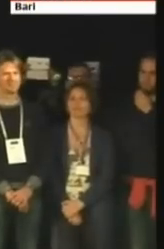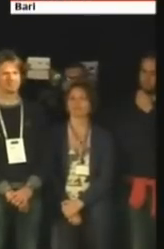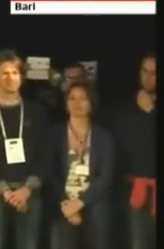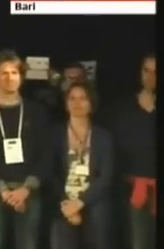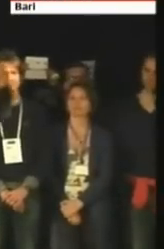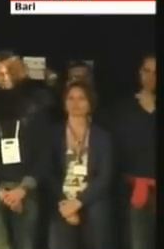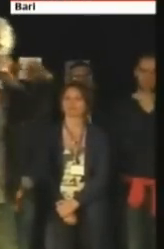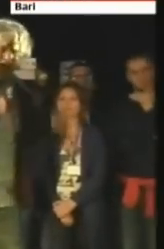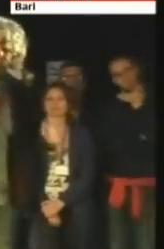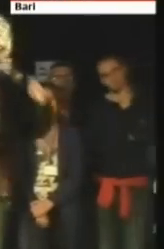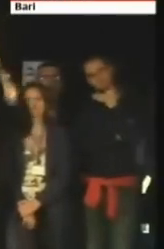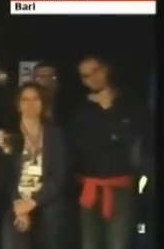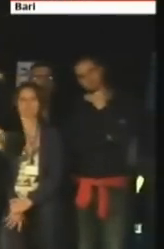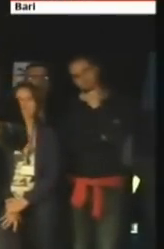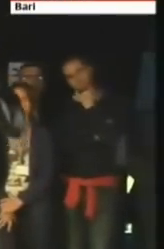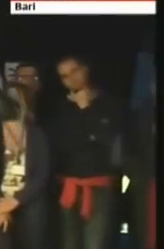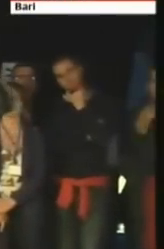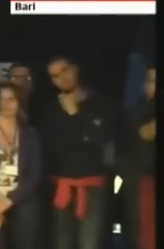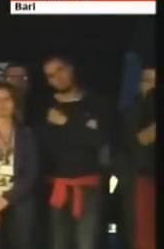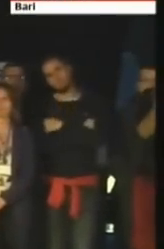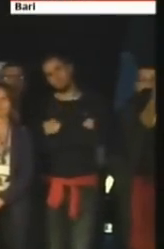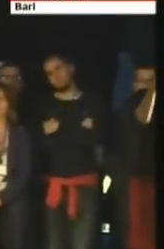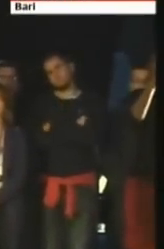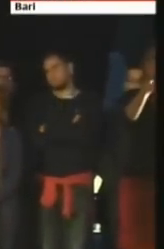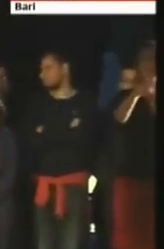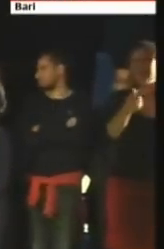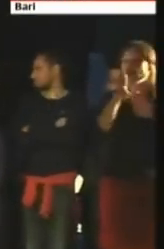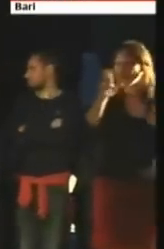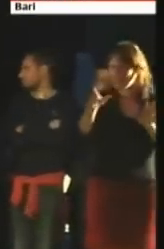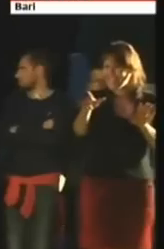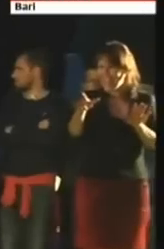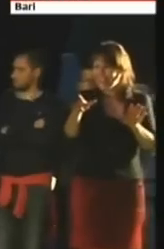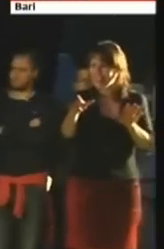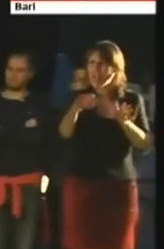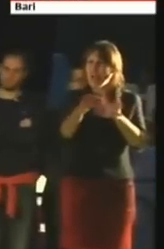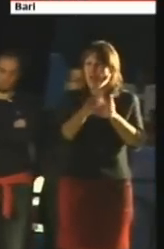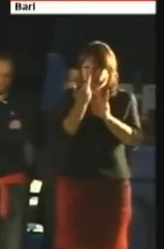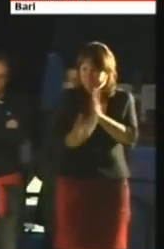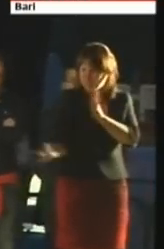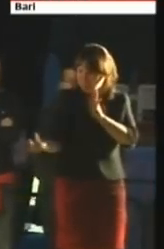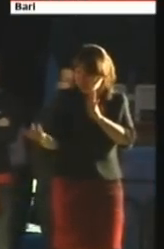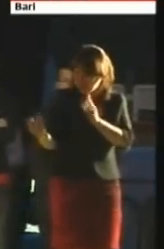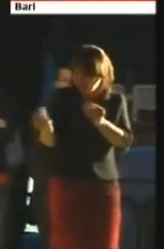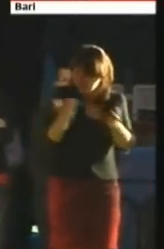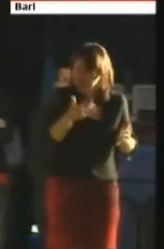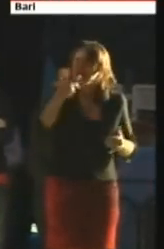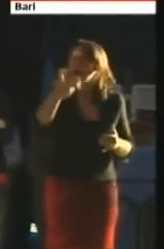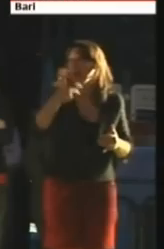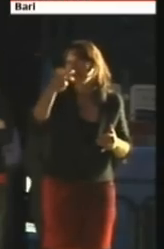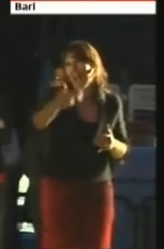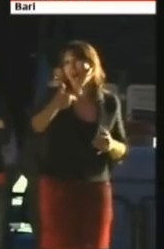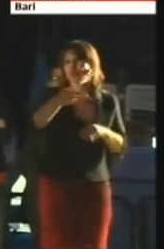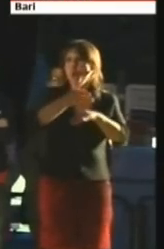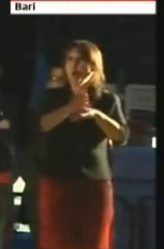mentre davano questo 1,7 miliardi di svalore alla banca nostra, cantavano la canzone